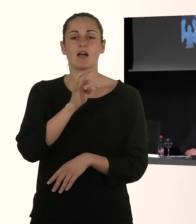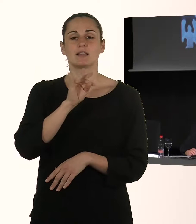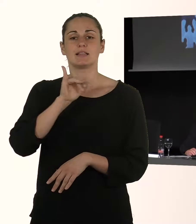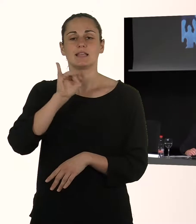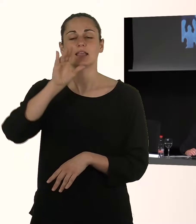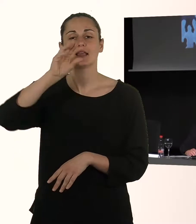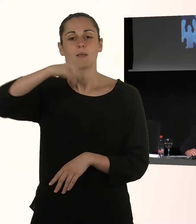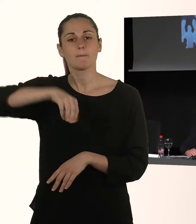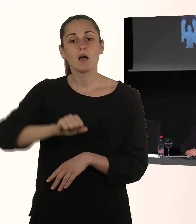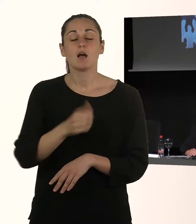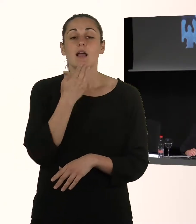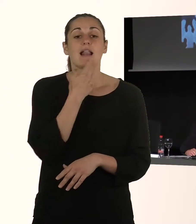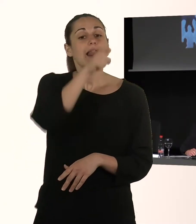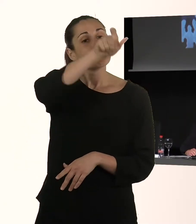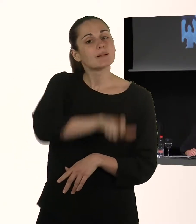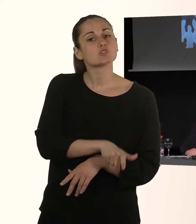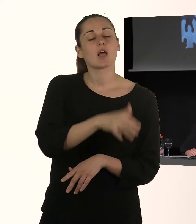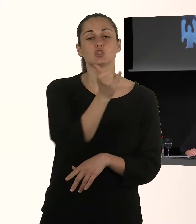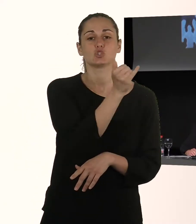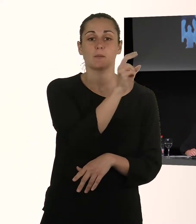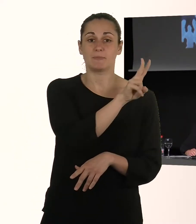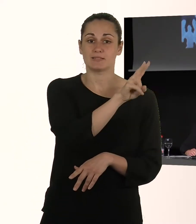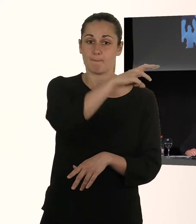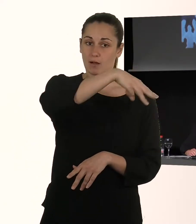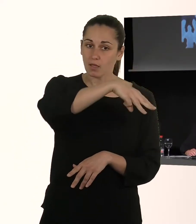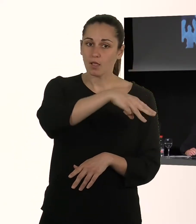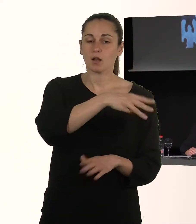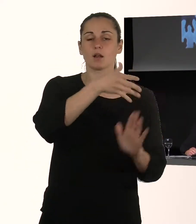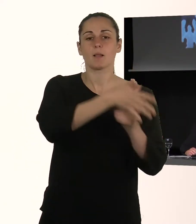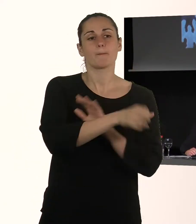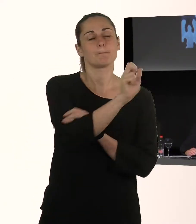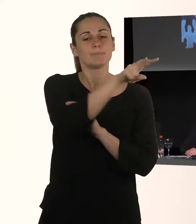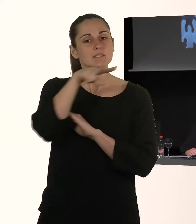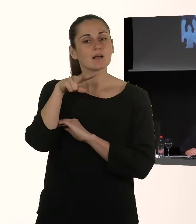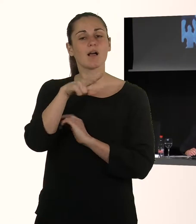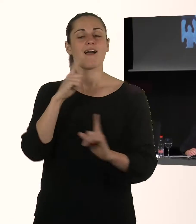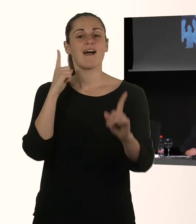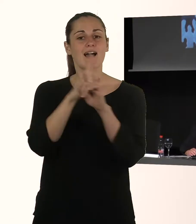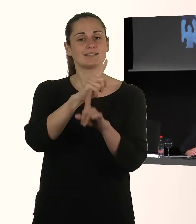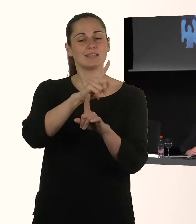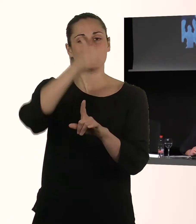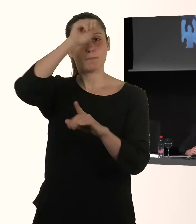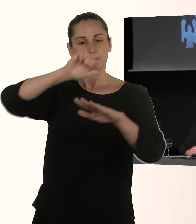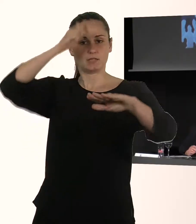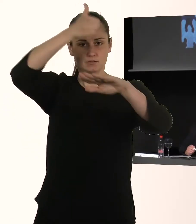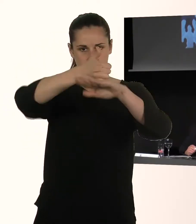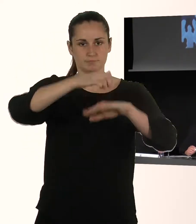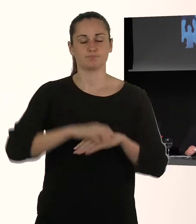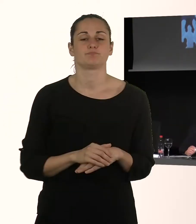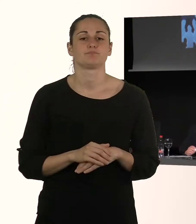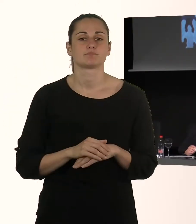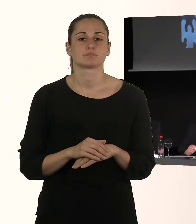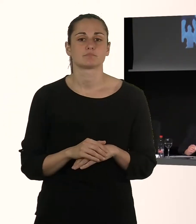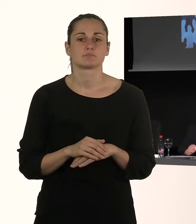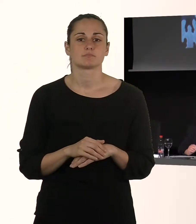La figura de Josep Vicent Marqués, la perspectiva antipatriarcal de Josep Vicent Marqués, una relectura nómade.